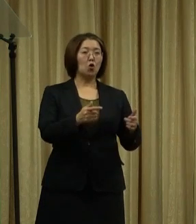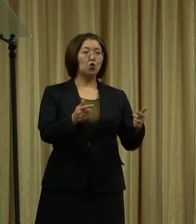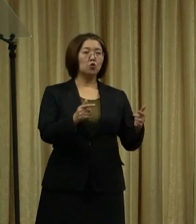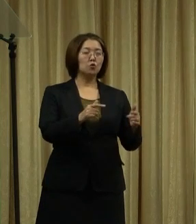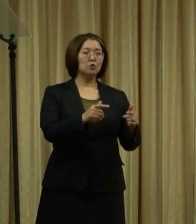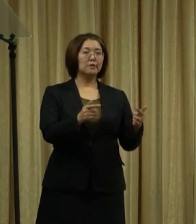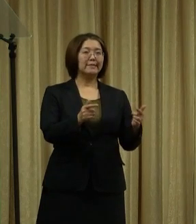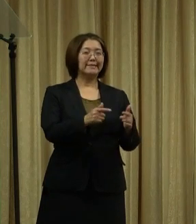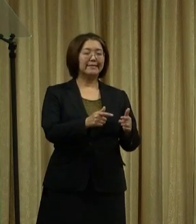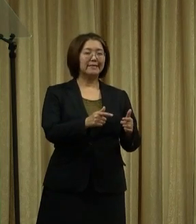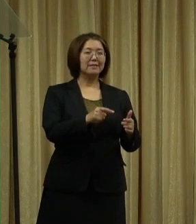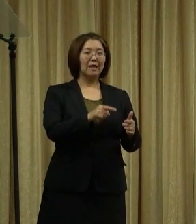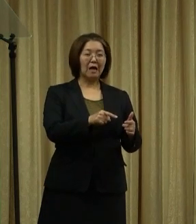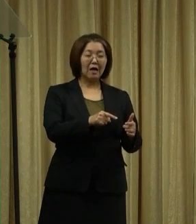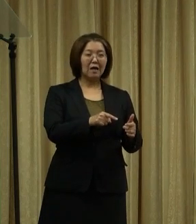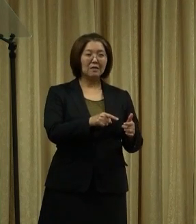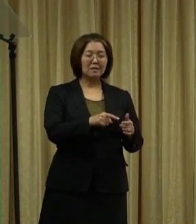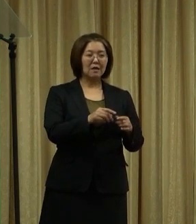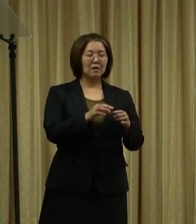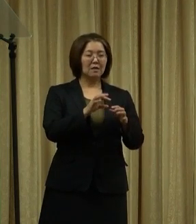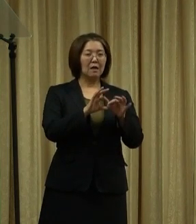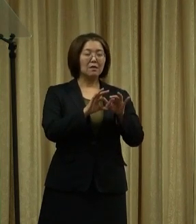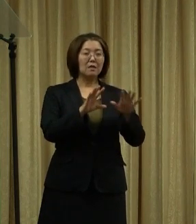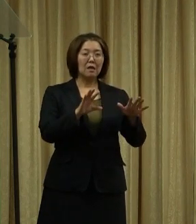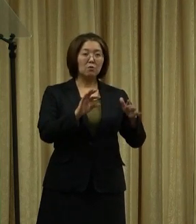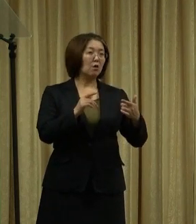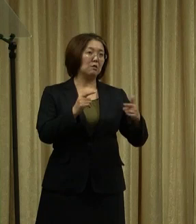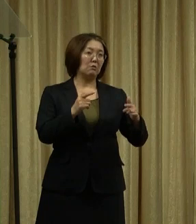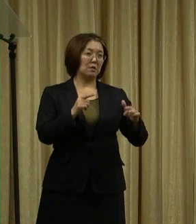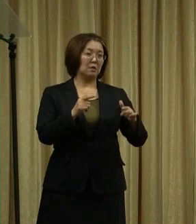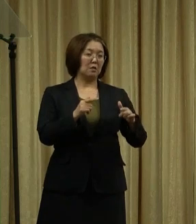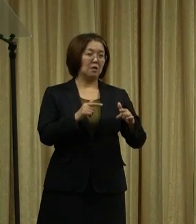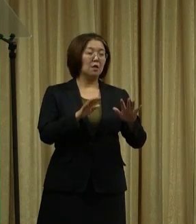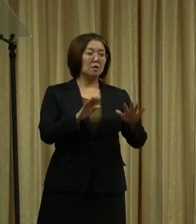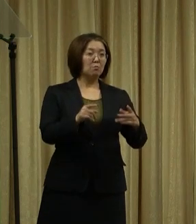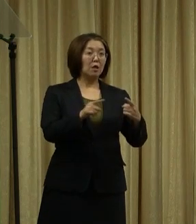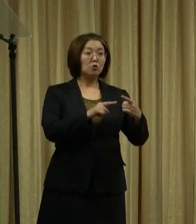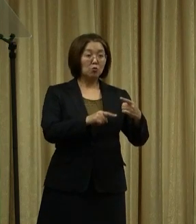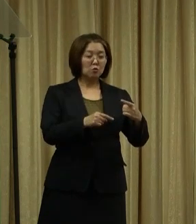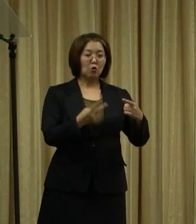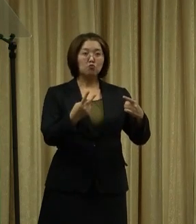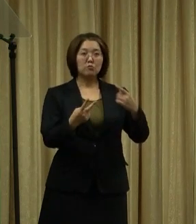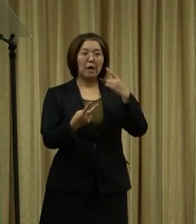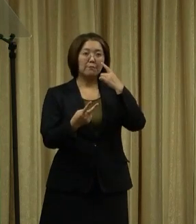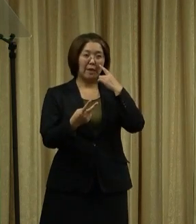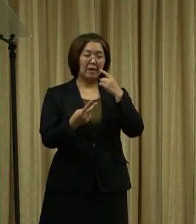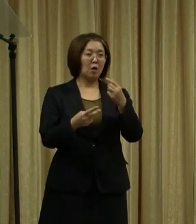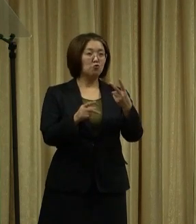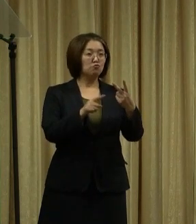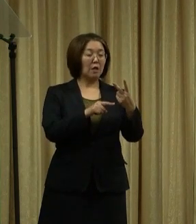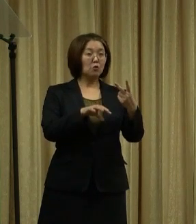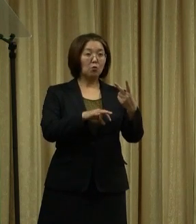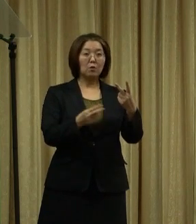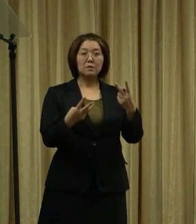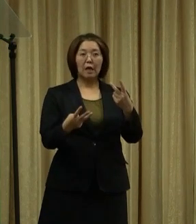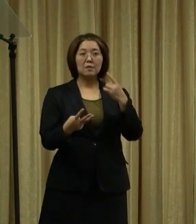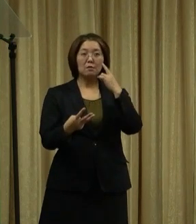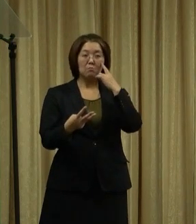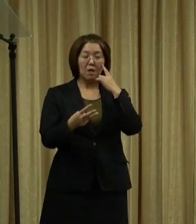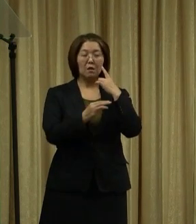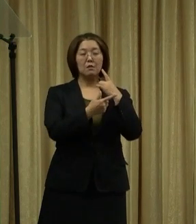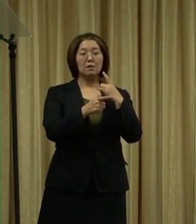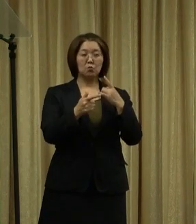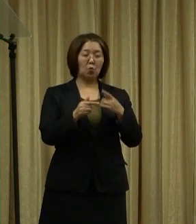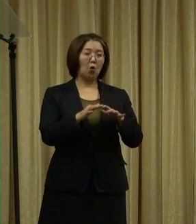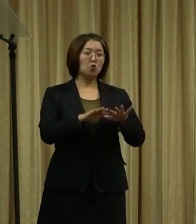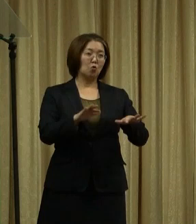そうではなくて、今お一人お持ちの子育てにお二人目、お二人のところに三人目というふうな多くの